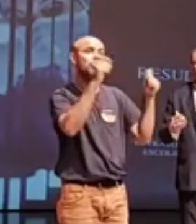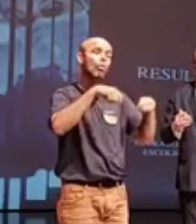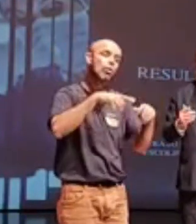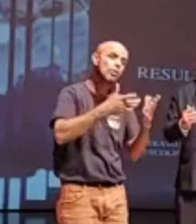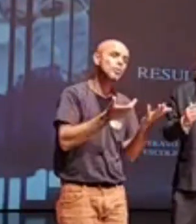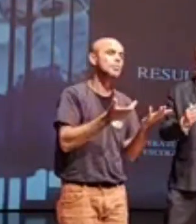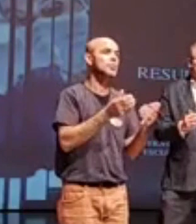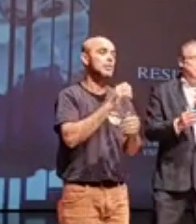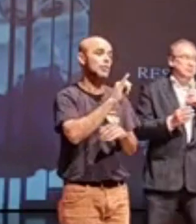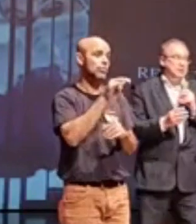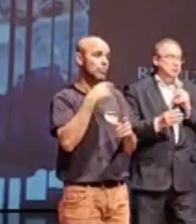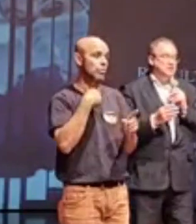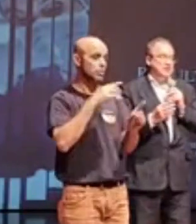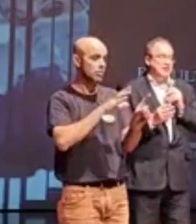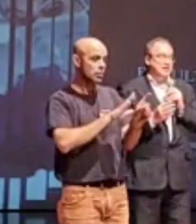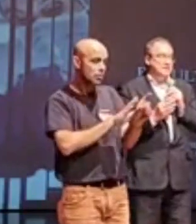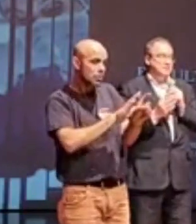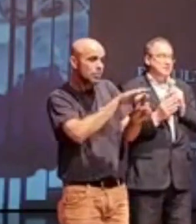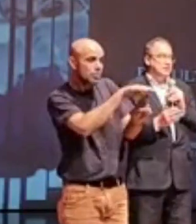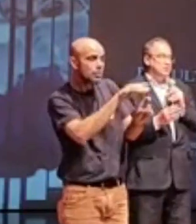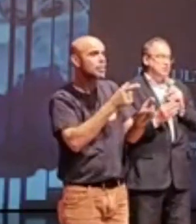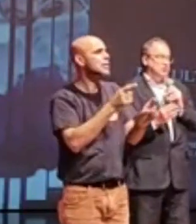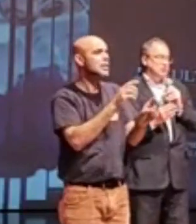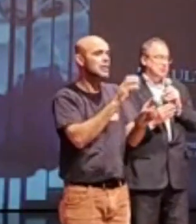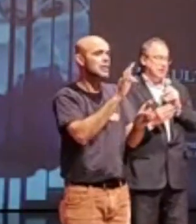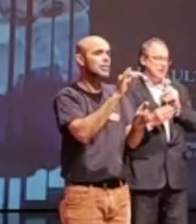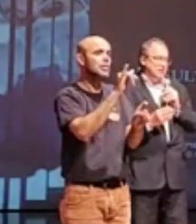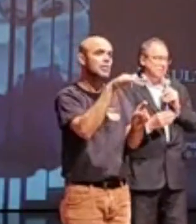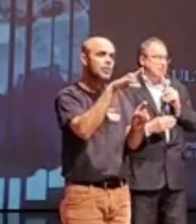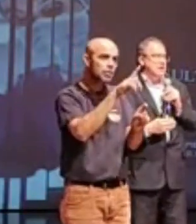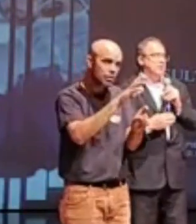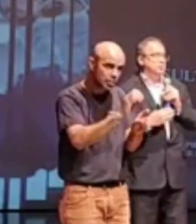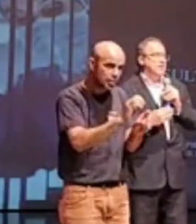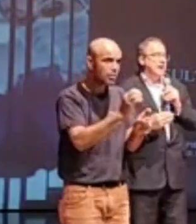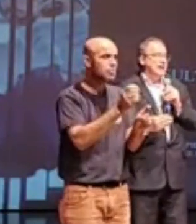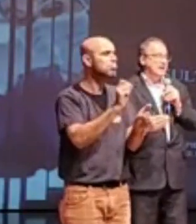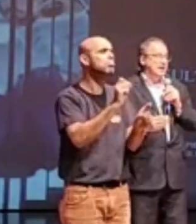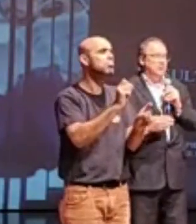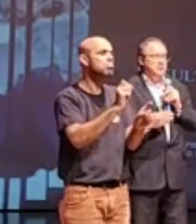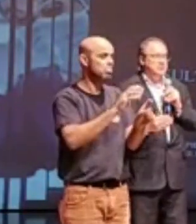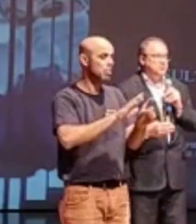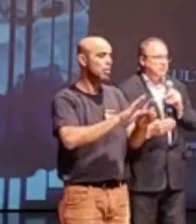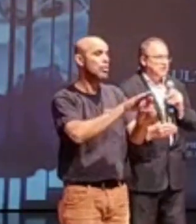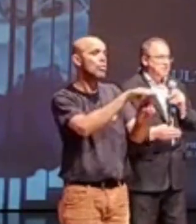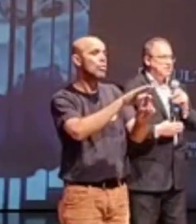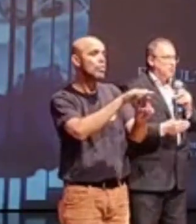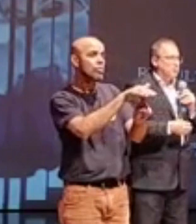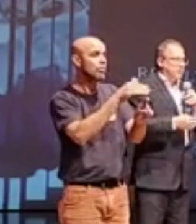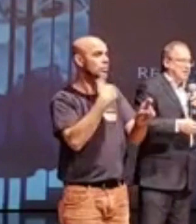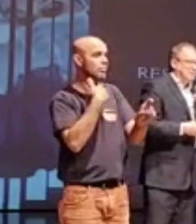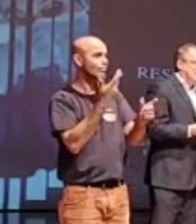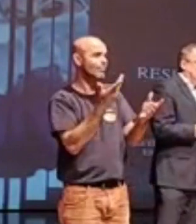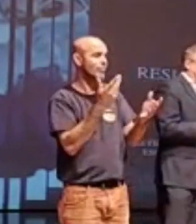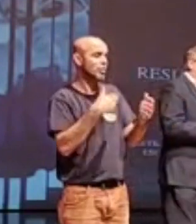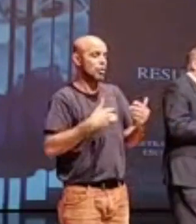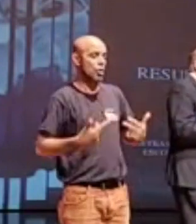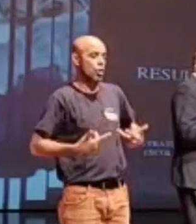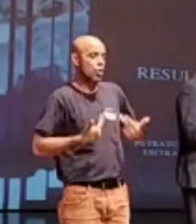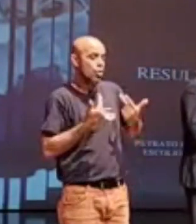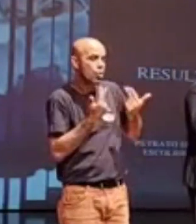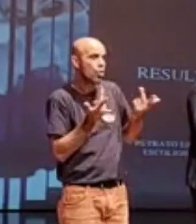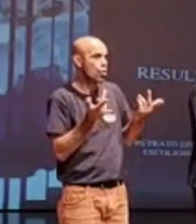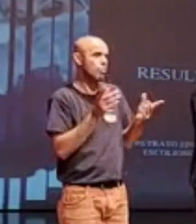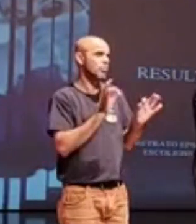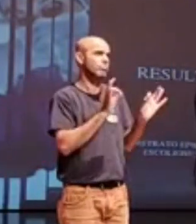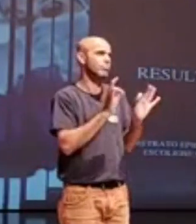você tem uma assimetria do triângulo de Talhe, o que é a assimetria do triângulo de Talhe? O Talhe é que hoje em dia não se faz mais roupa, né? Não é nenhum